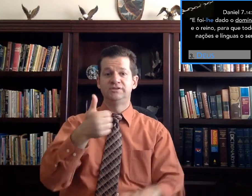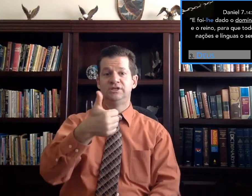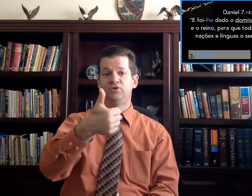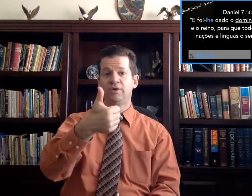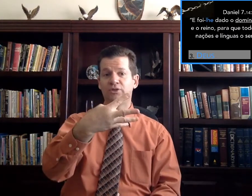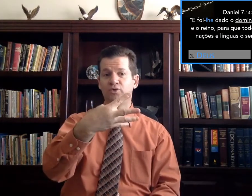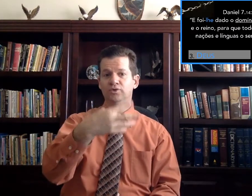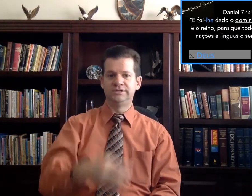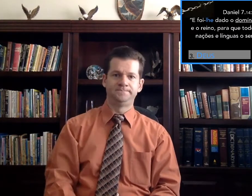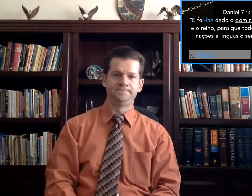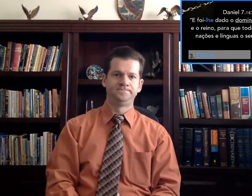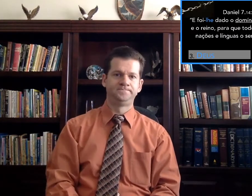versículo 14.